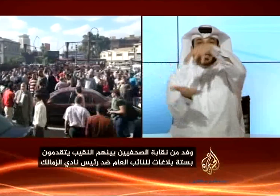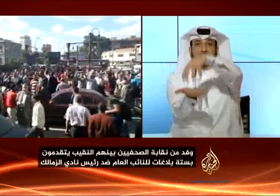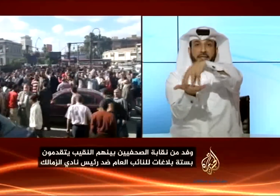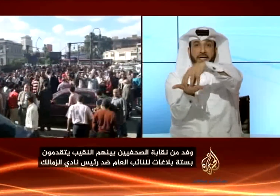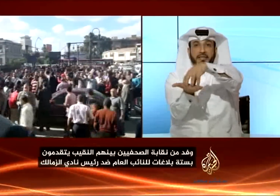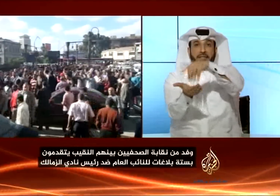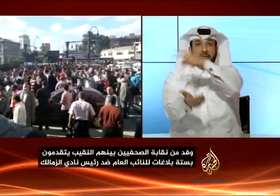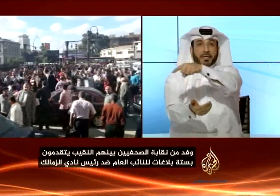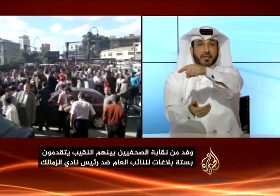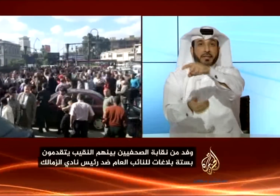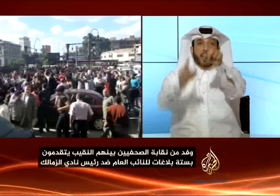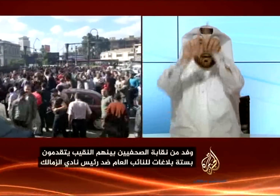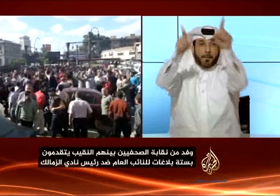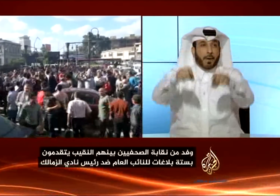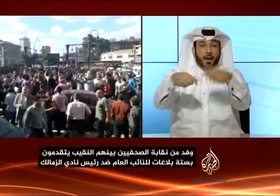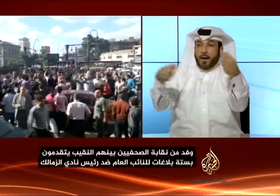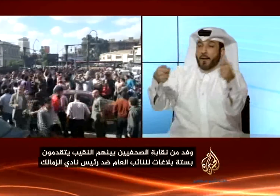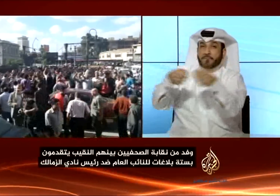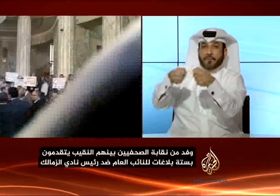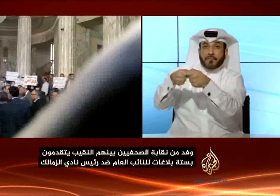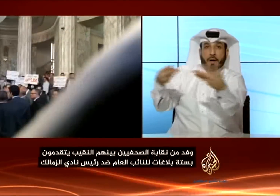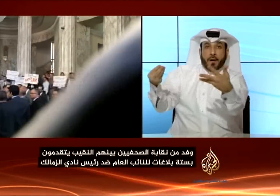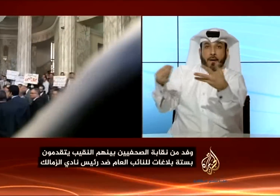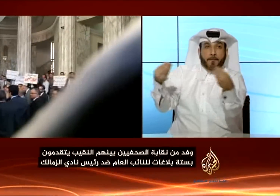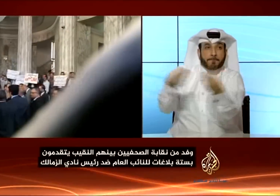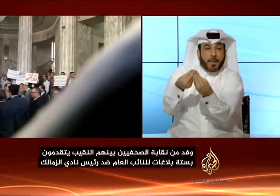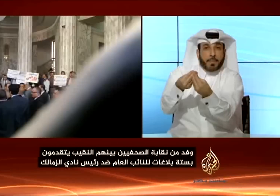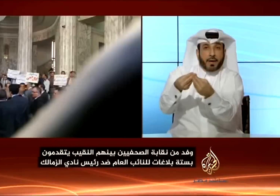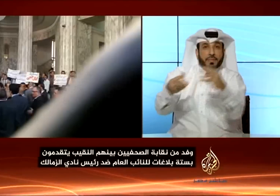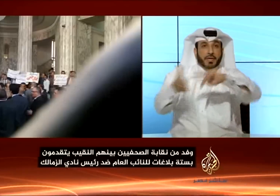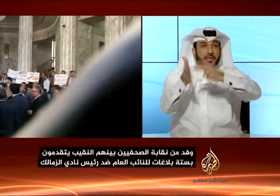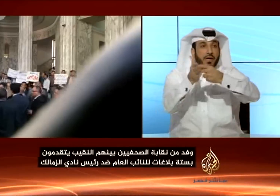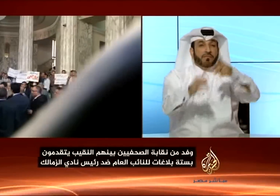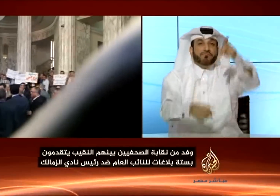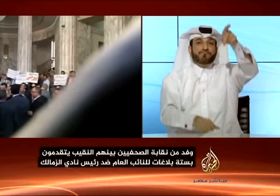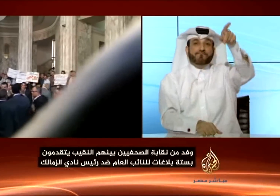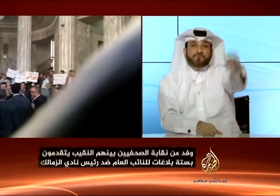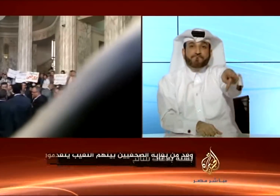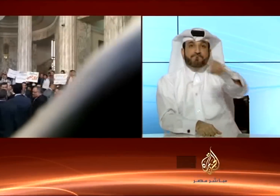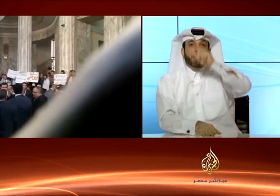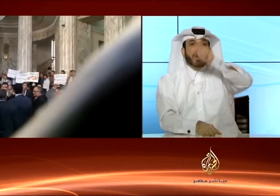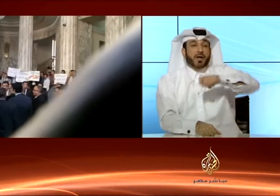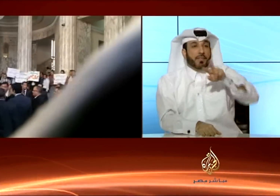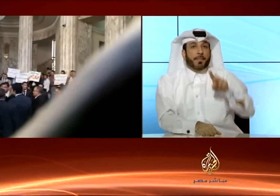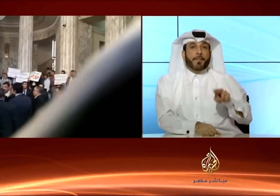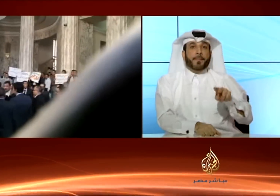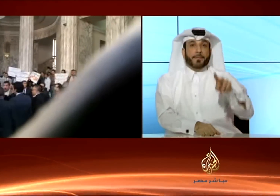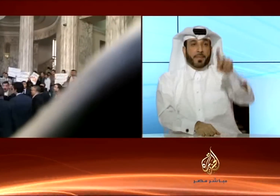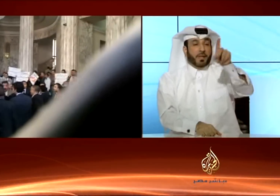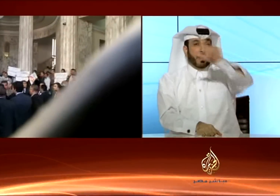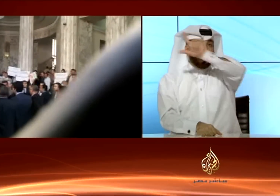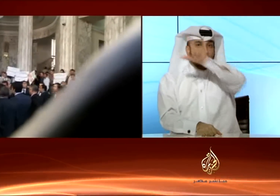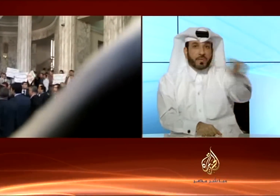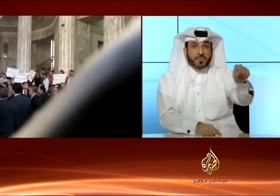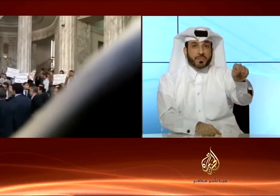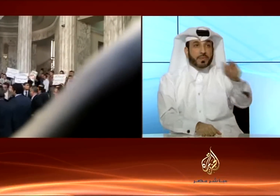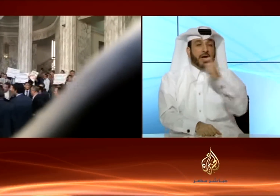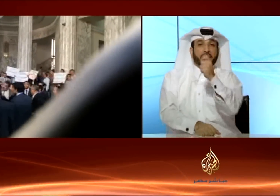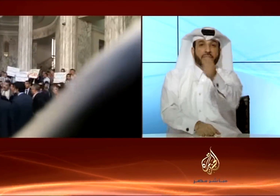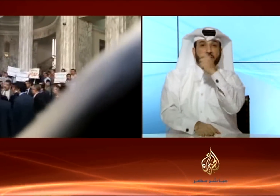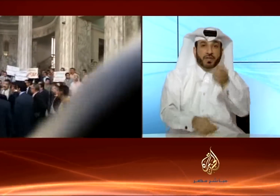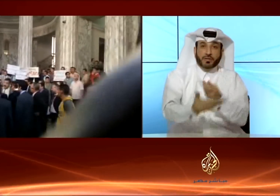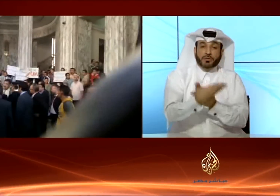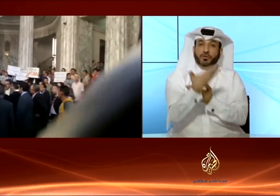باستئجار عدد من البلطجيه لترهيب الصحفيين على سلالم النقابه لمنعهم من تقديم